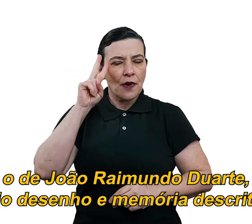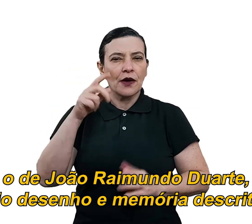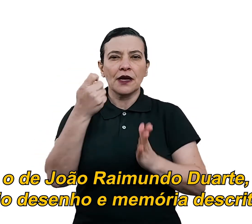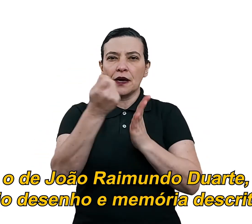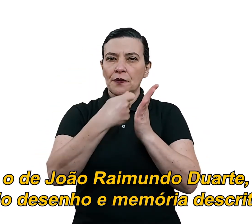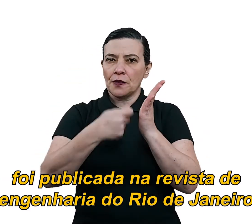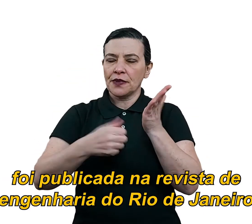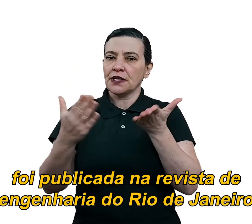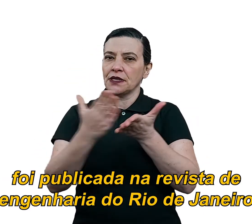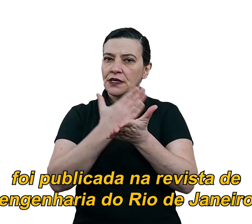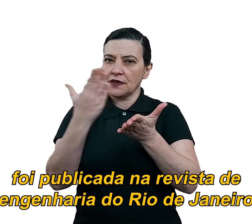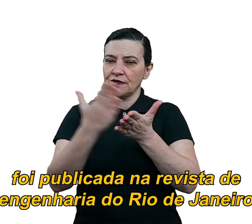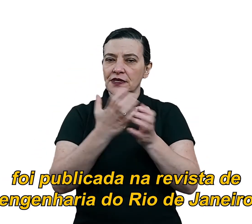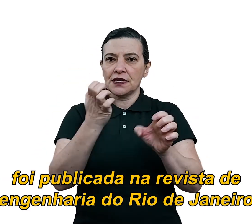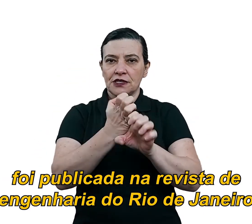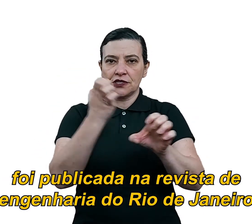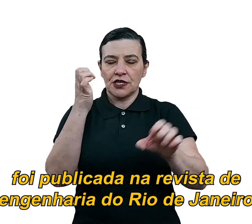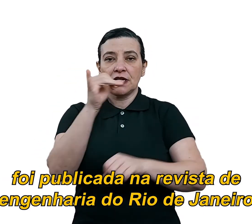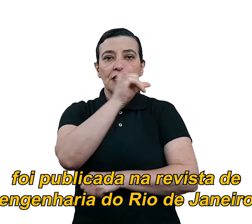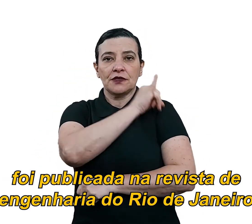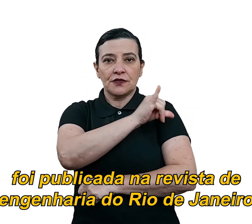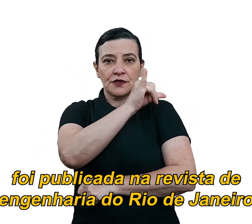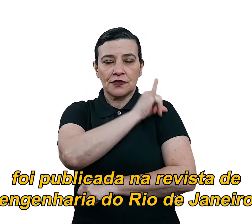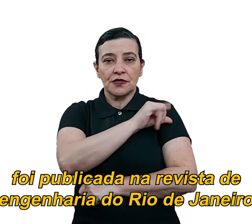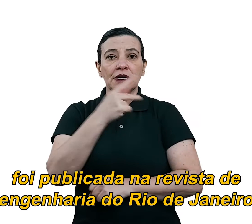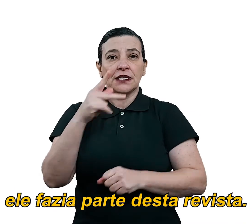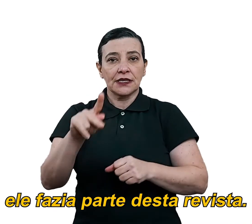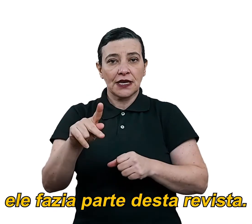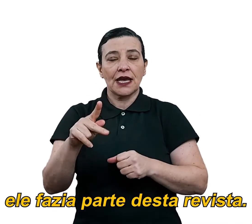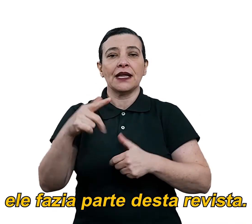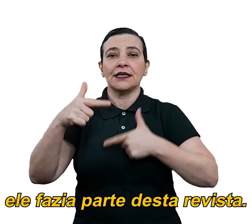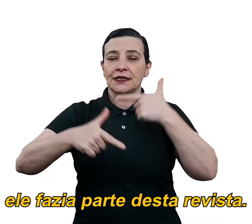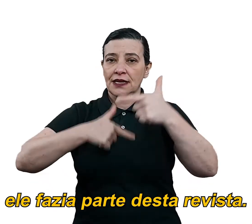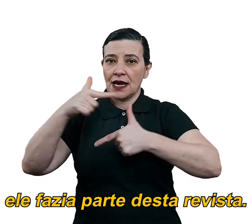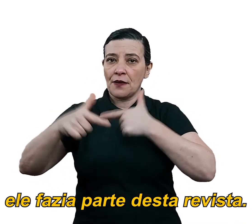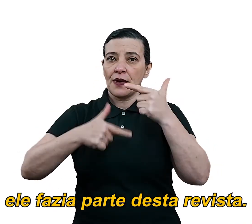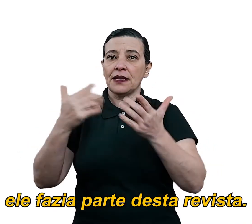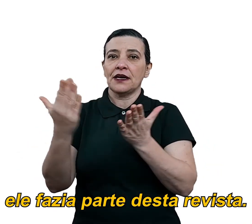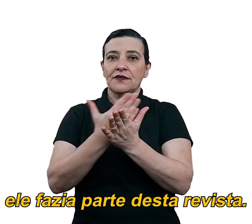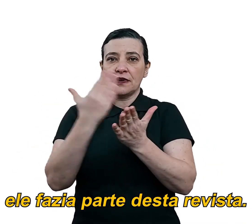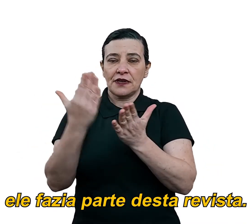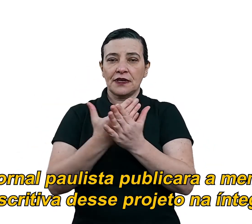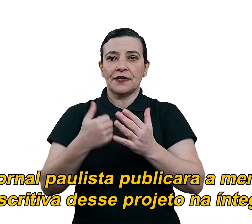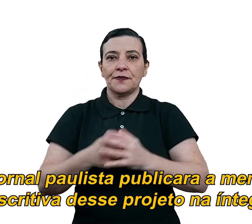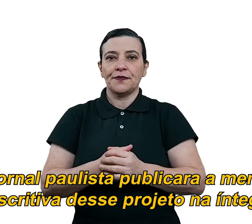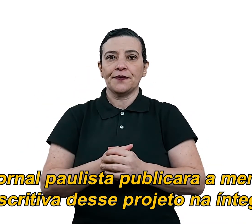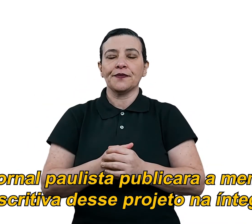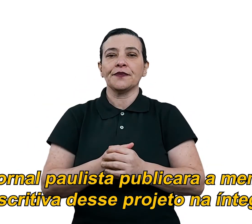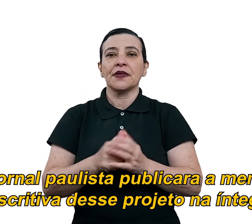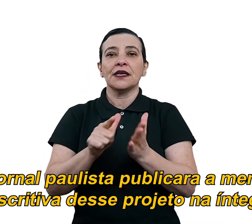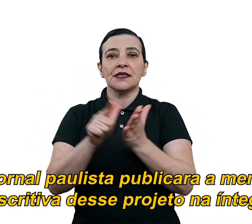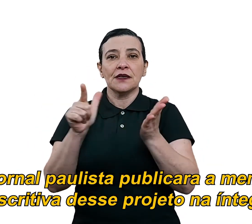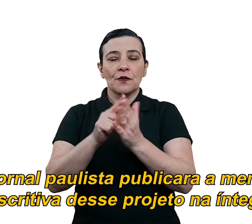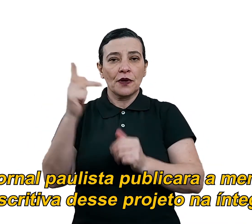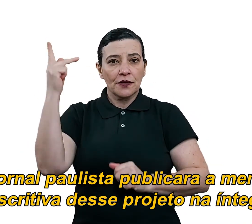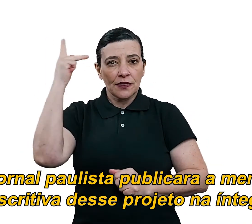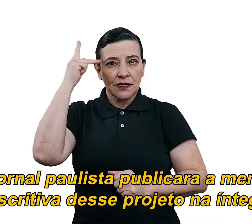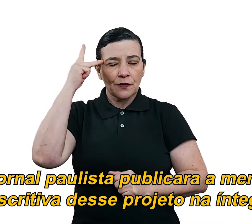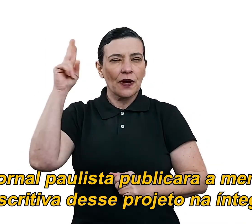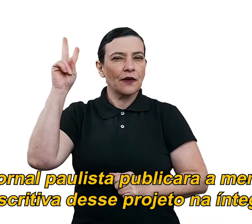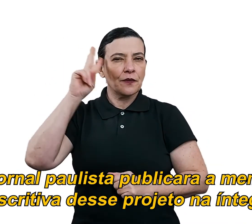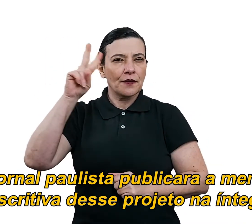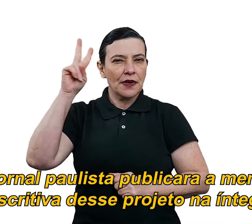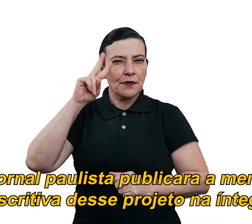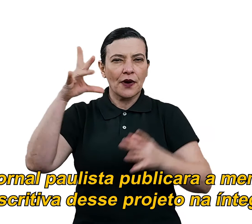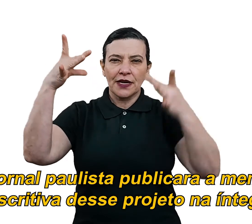memória descritiva foi publicada na Revista de Engenharia do Rio de Janeiro. Ele fazia parte dessa revista. Um jornal paulista publicar